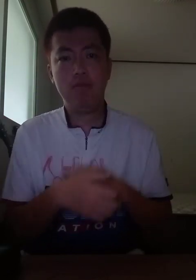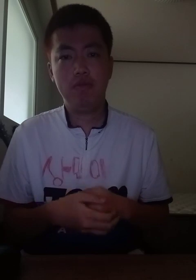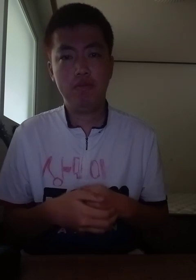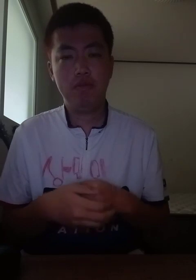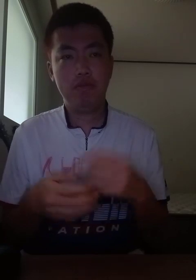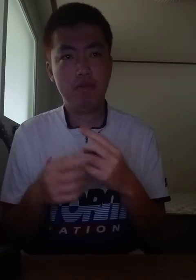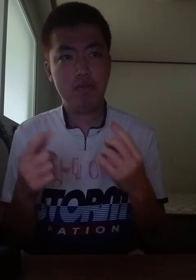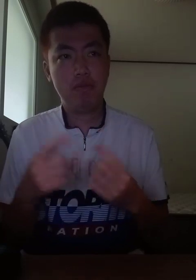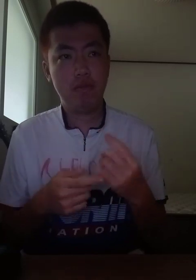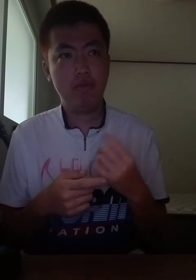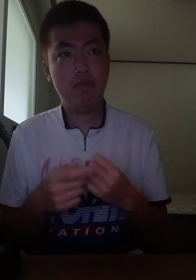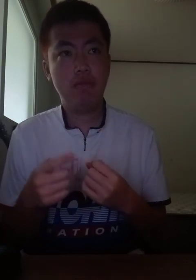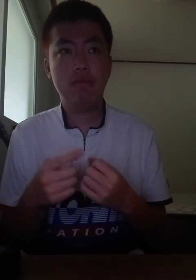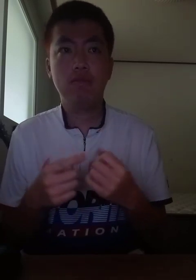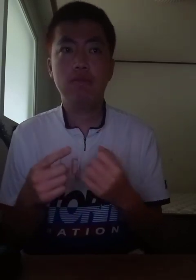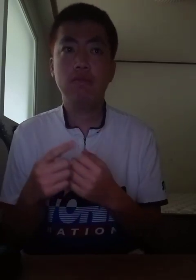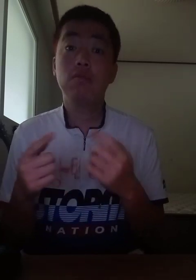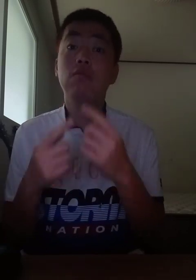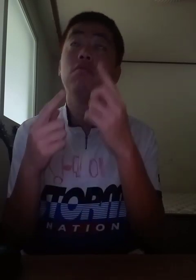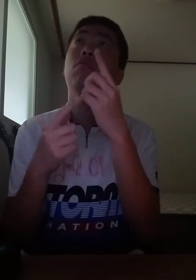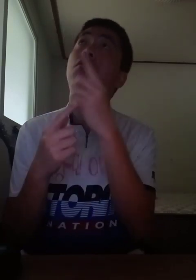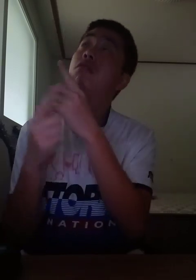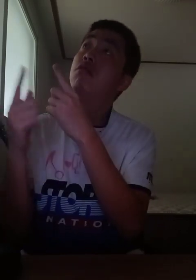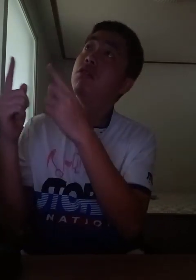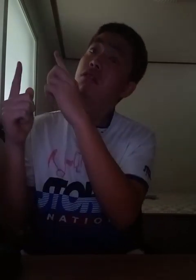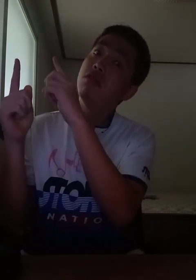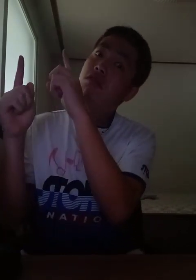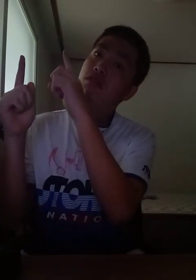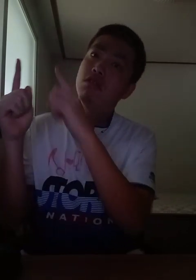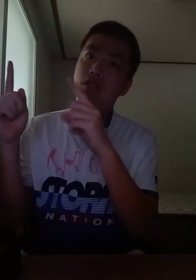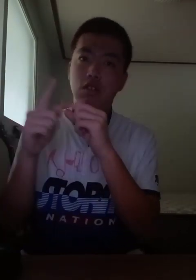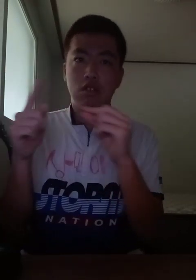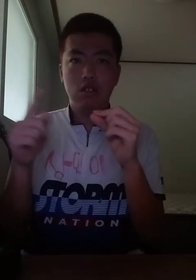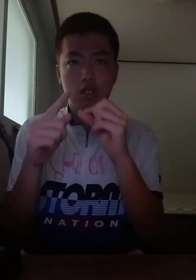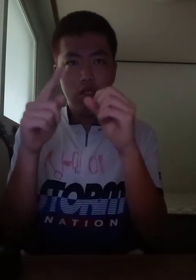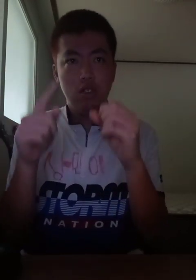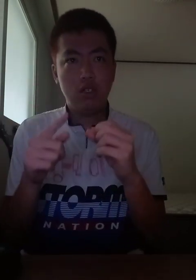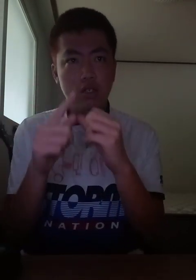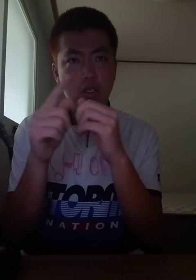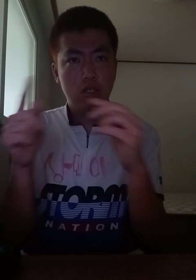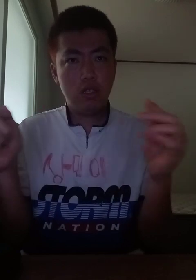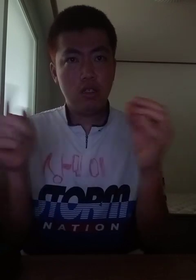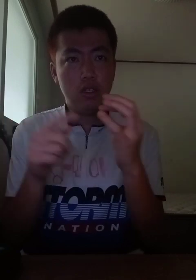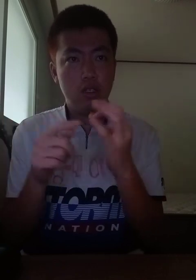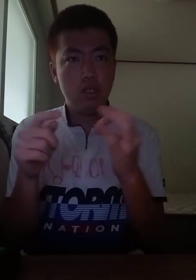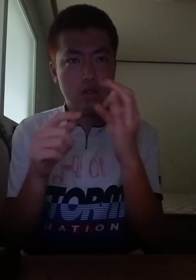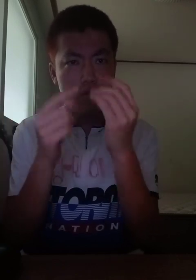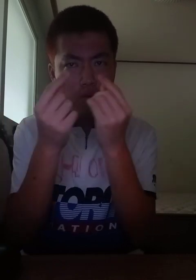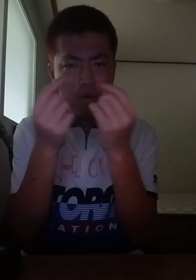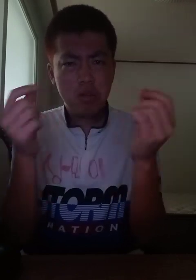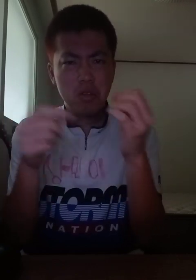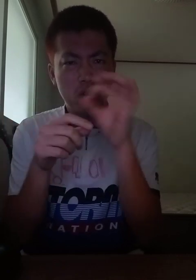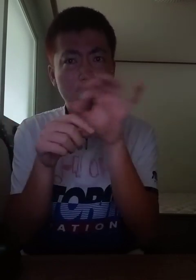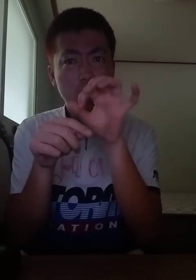뒤로 나와서 담장 위쪽을 한번 보실까요? 담장 위쪽을 보시면 군사시설에서나 볼 수 있는 뾰족뾰족한 철조망들이